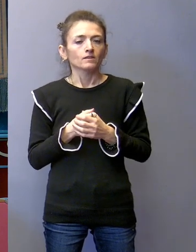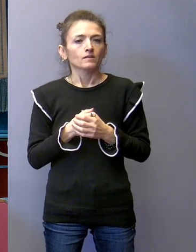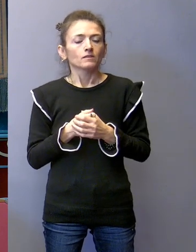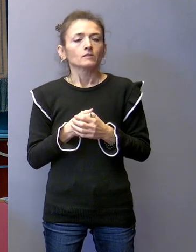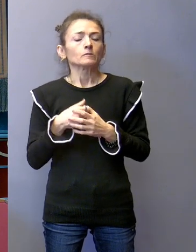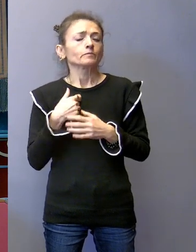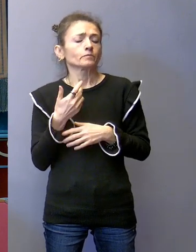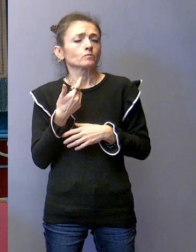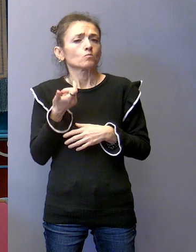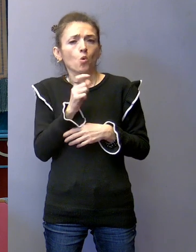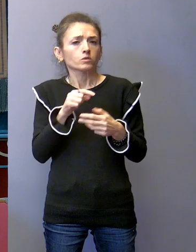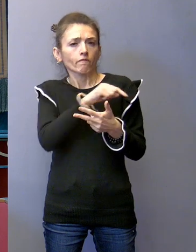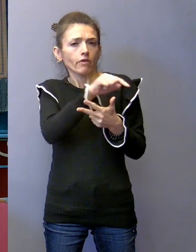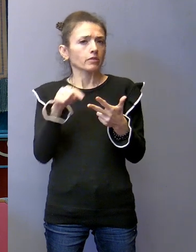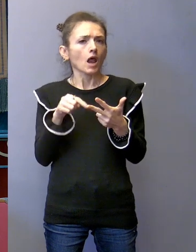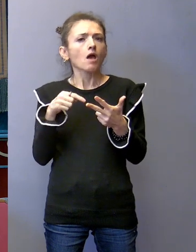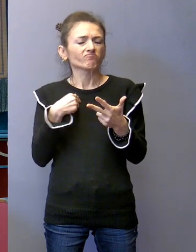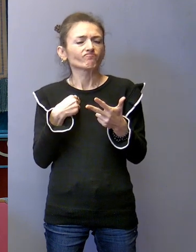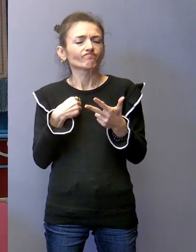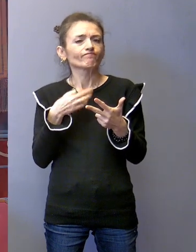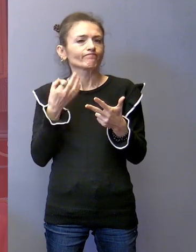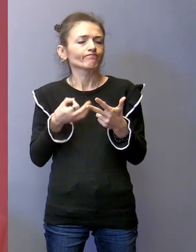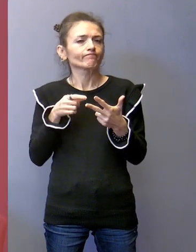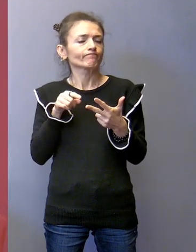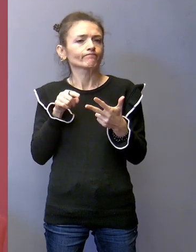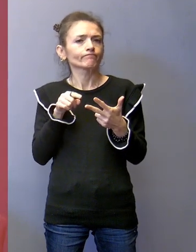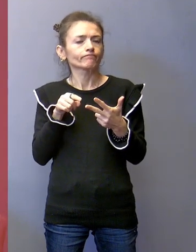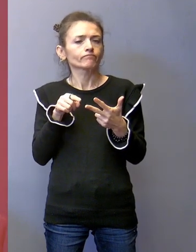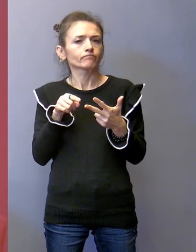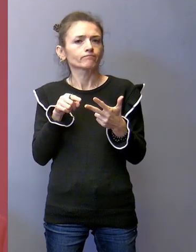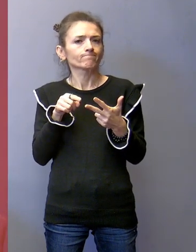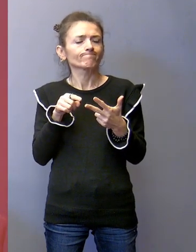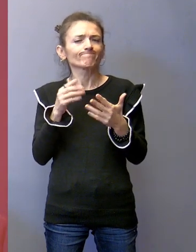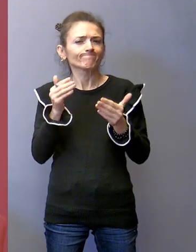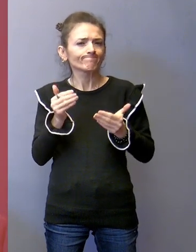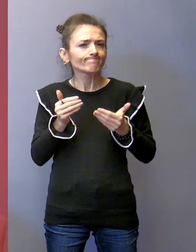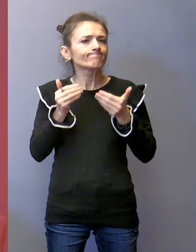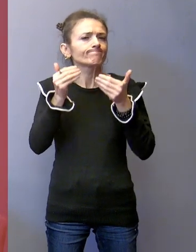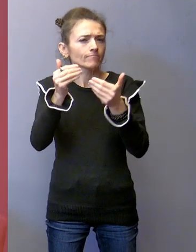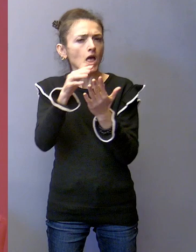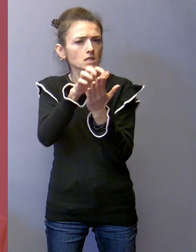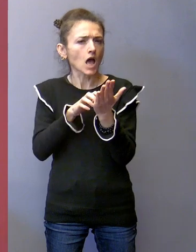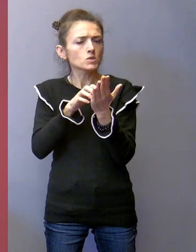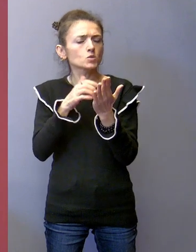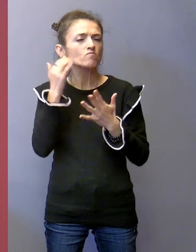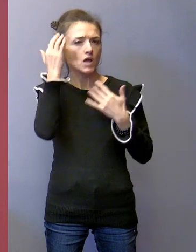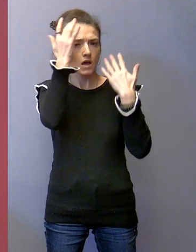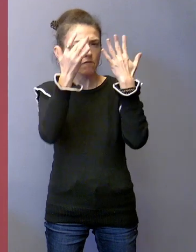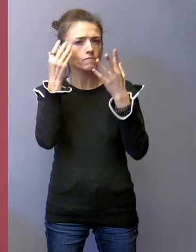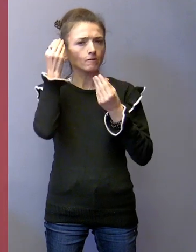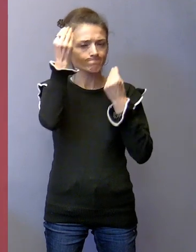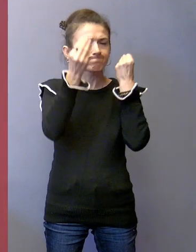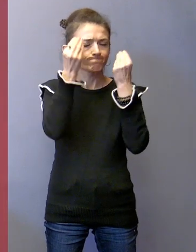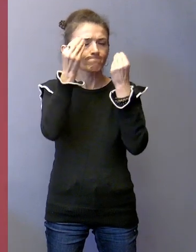tre motivi che mi inducono a chiedere di soprassedere e riflettere ancora su questo testo Dunque